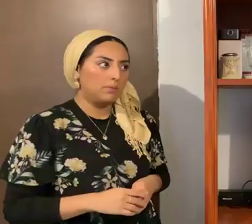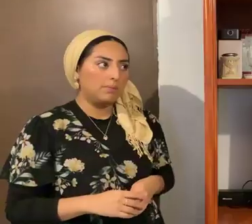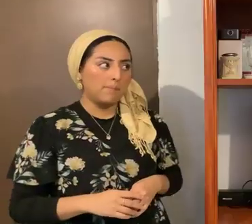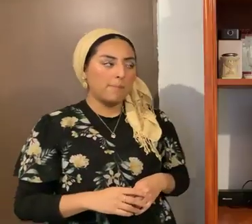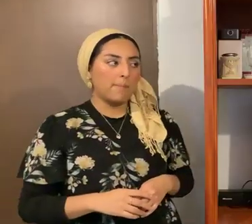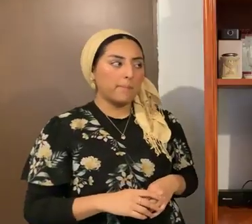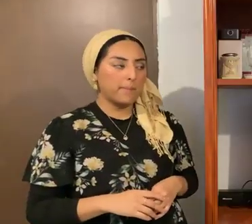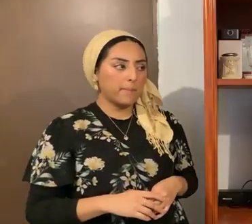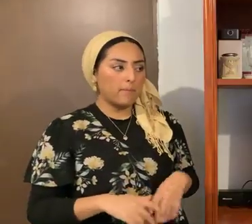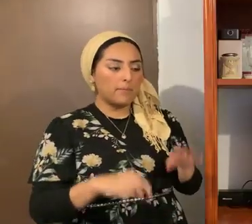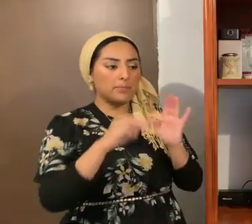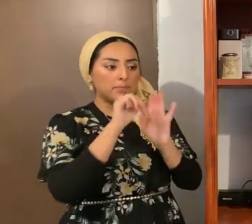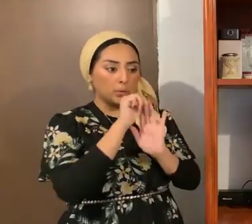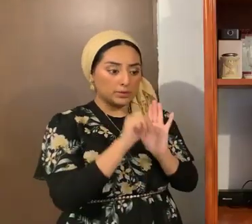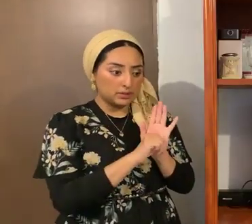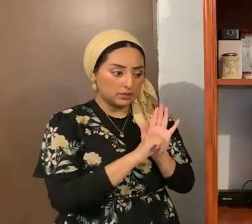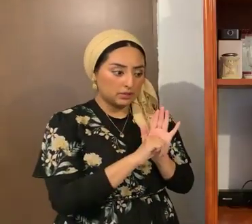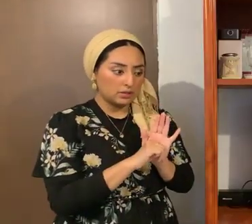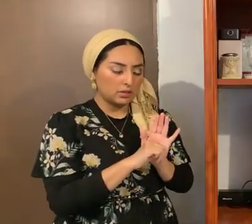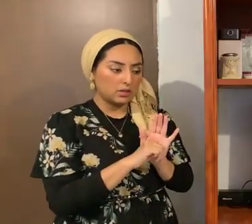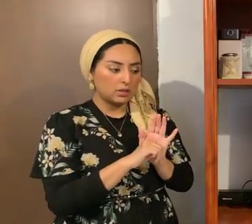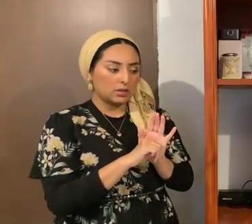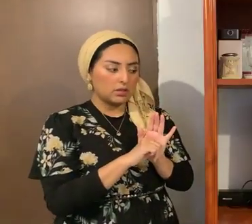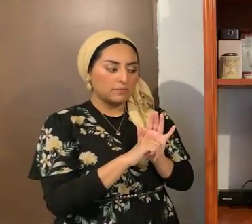que Moshe